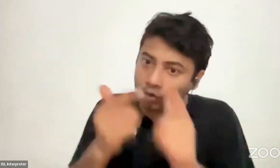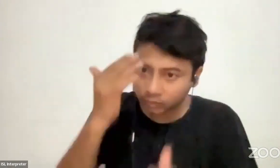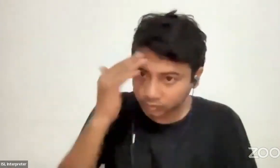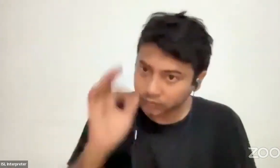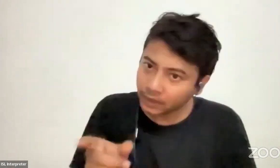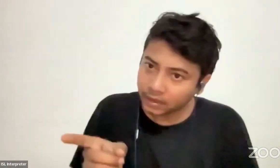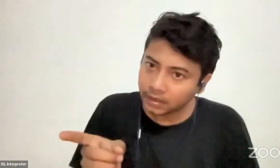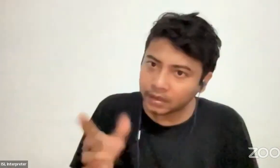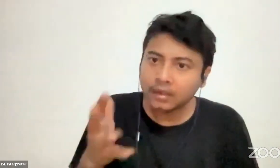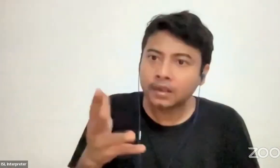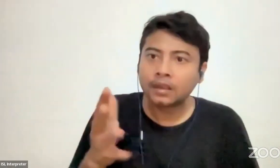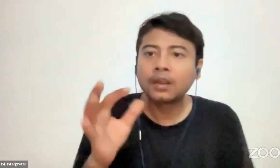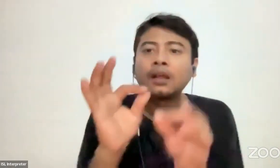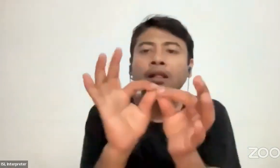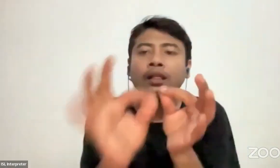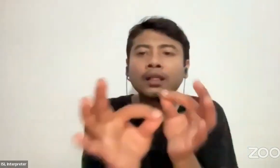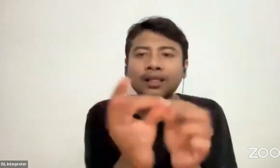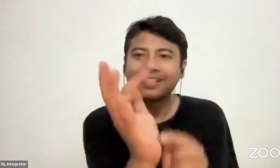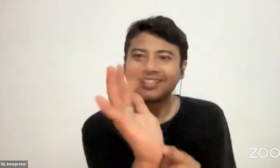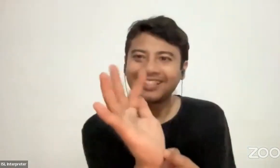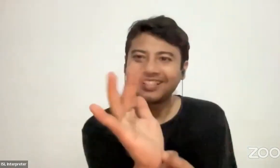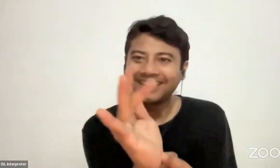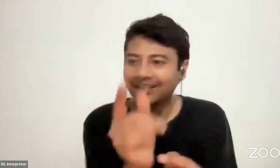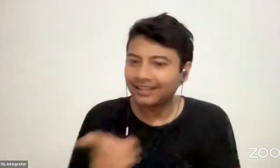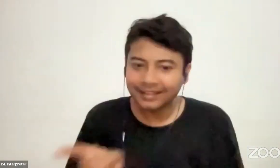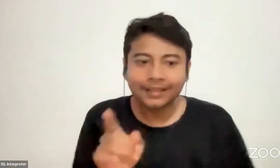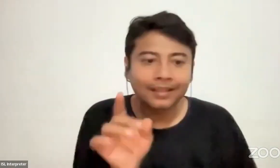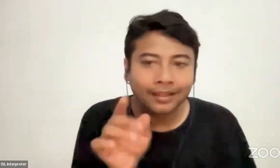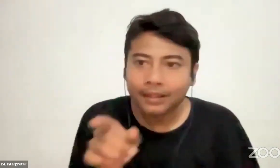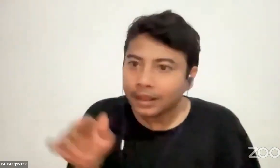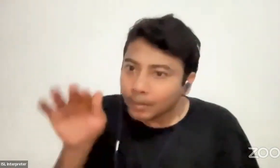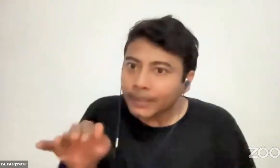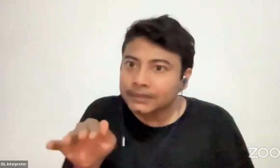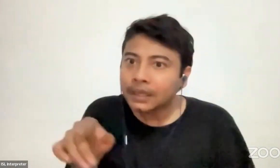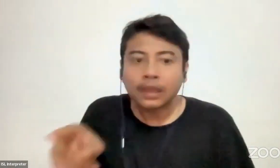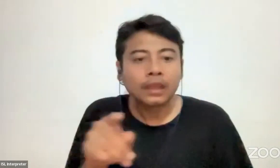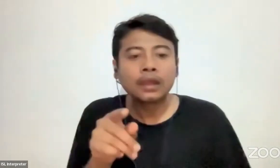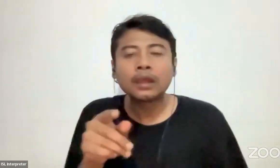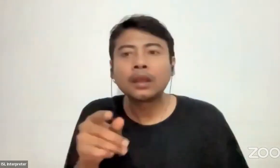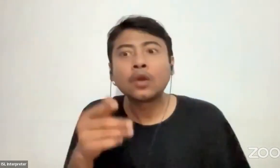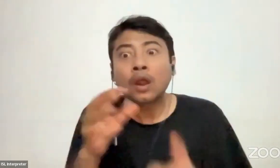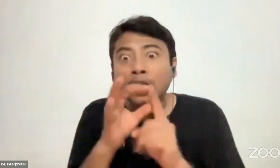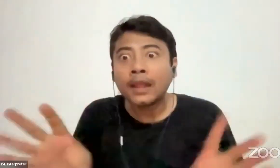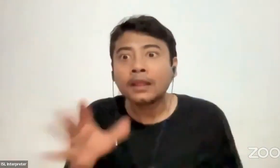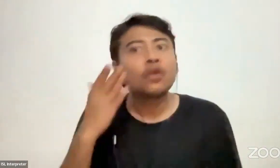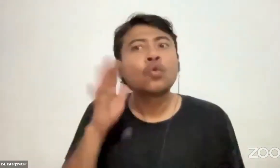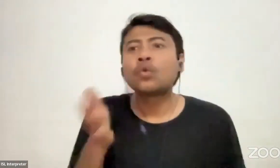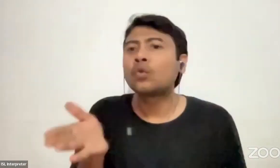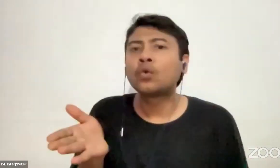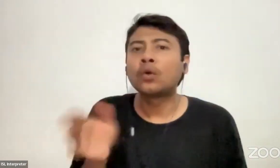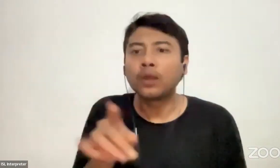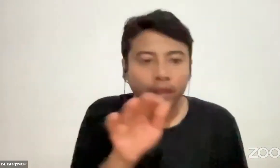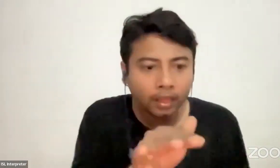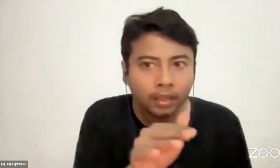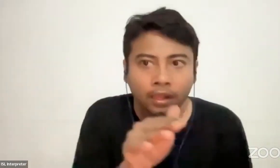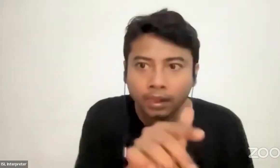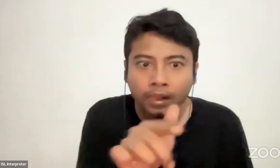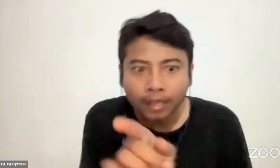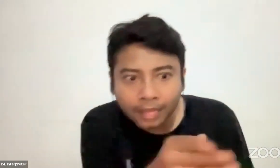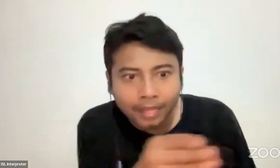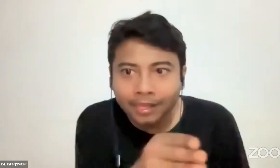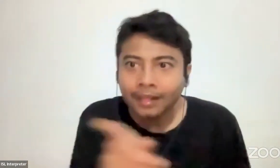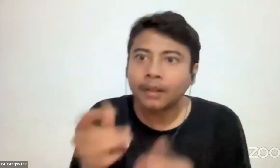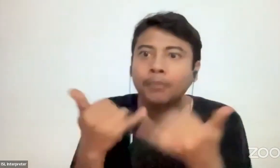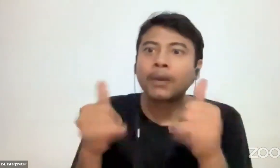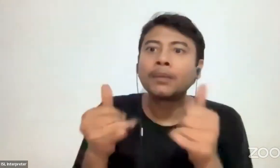का प्रयास करेगा, है ना। और जो इलेक्ट्रिसिटी बोर्ड में जो लगे रहते हैं जिसमें